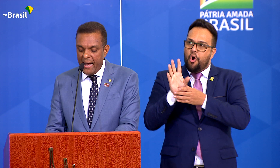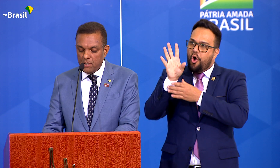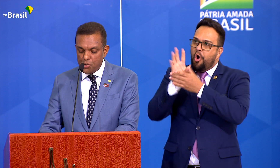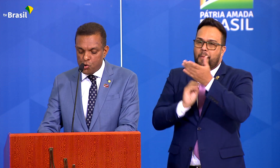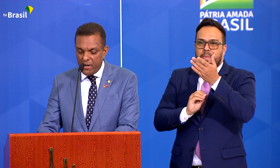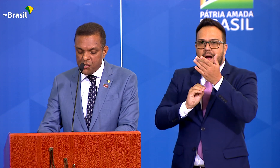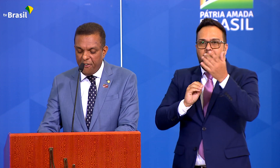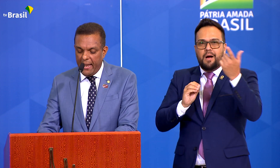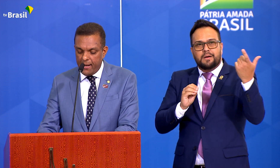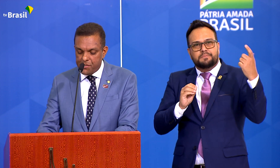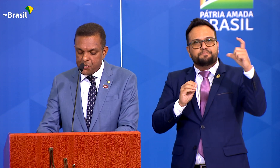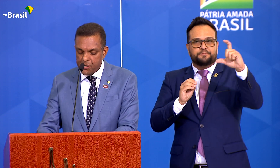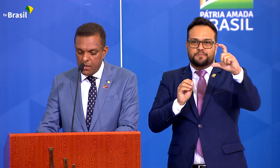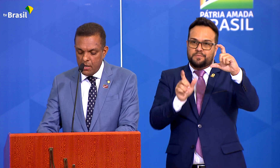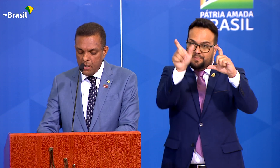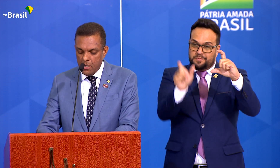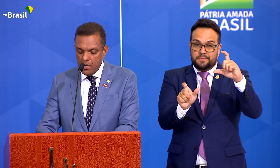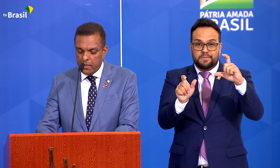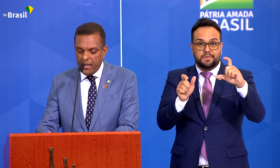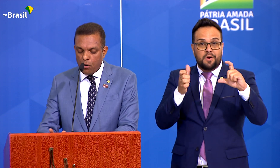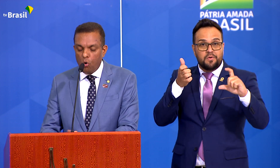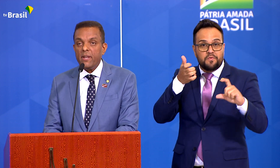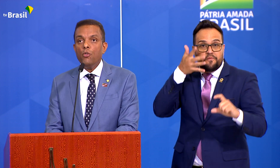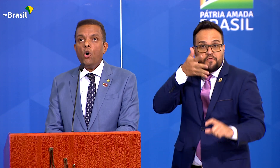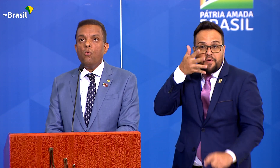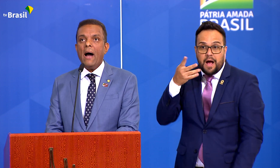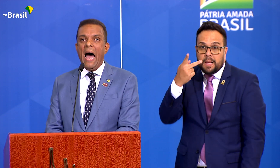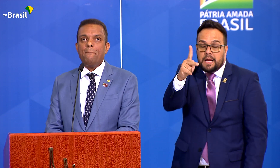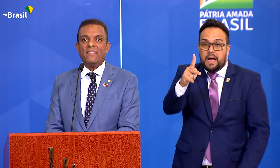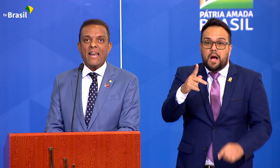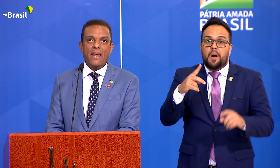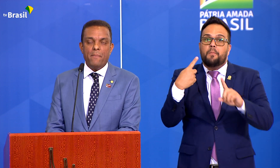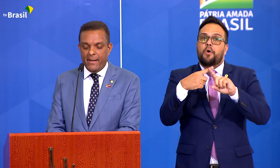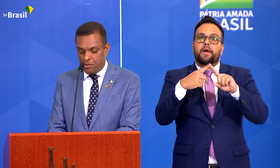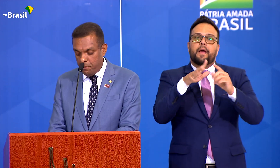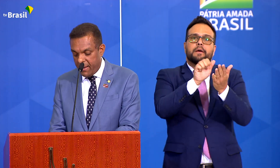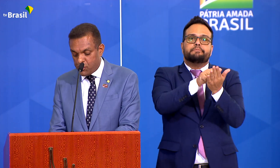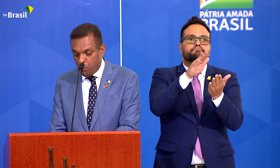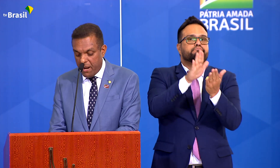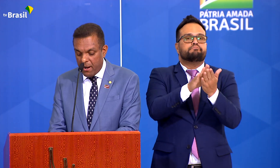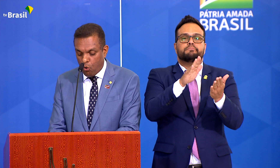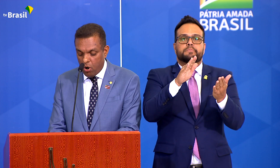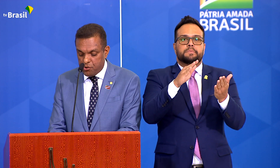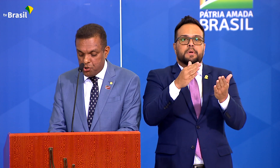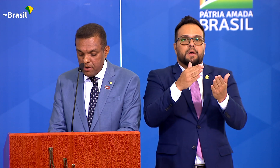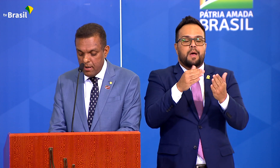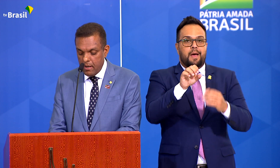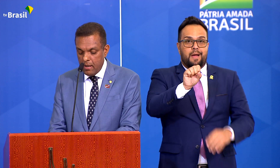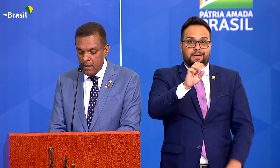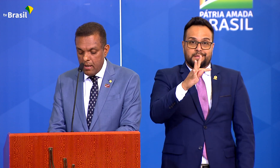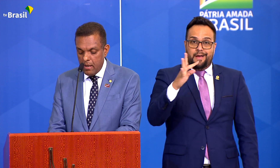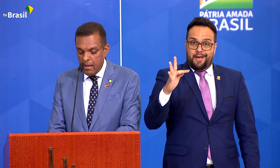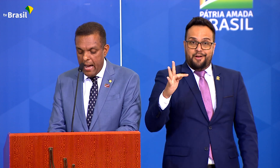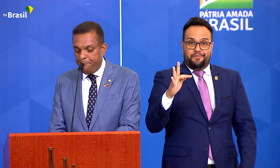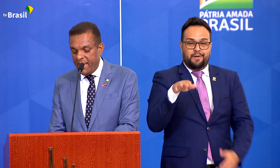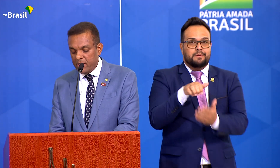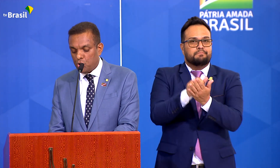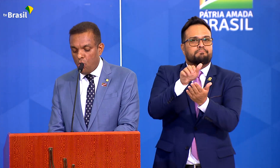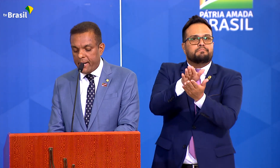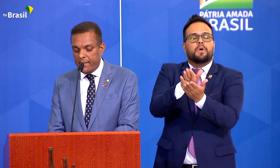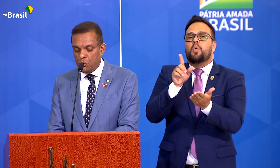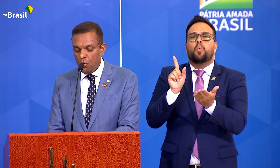é uma parte de suas falas que ele condenou arbitrariamente pela Suprema corte